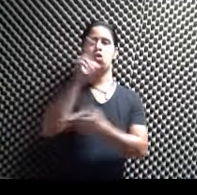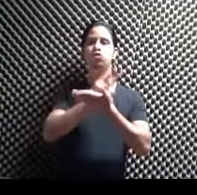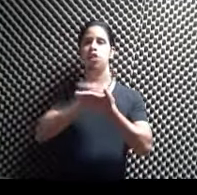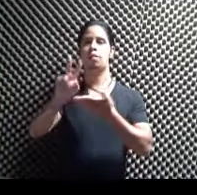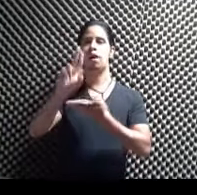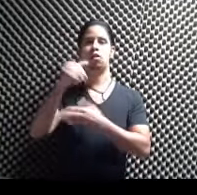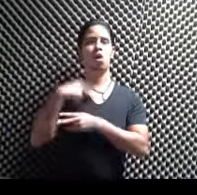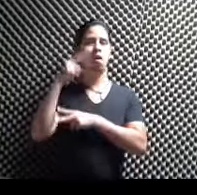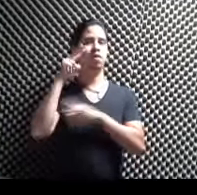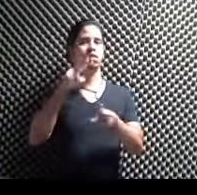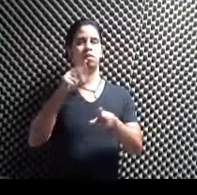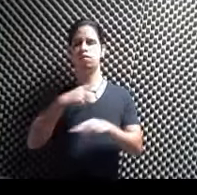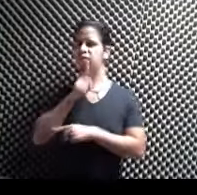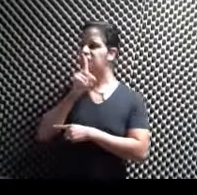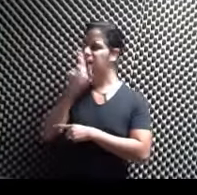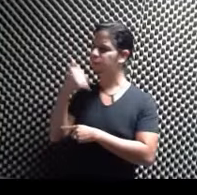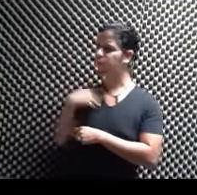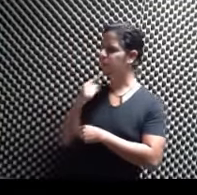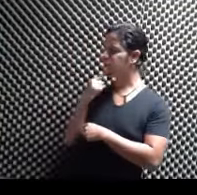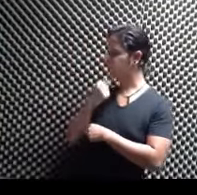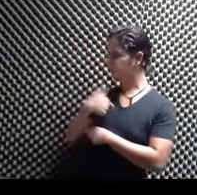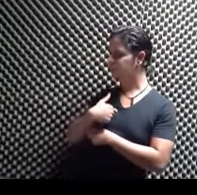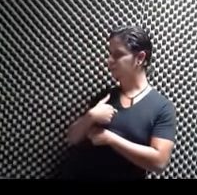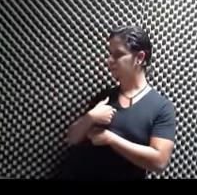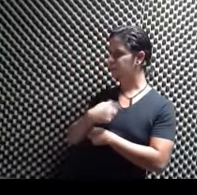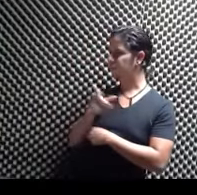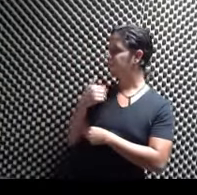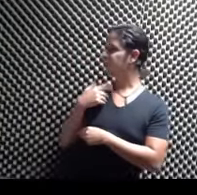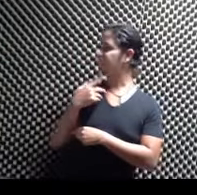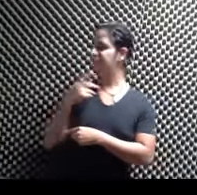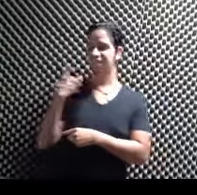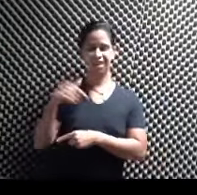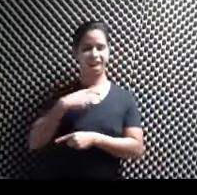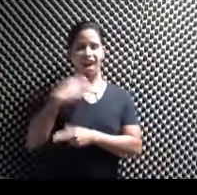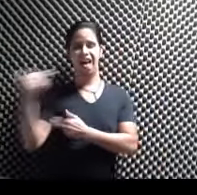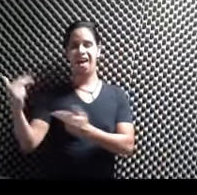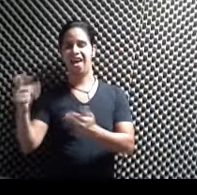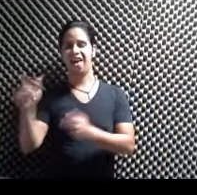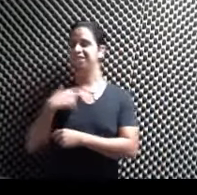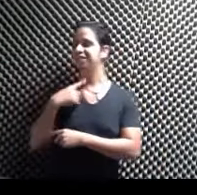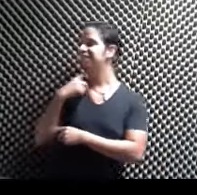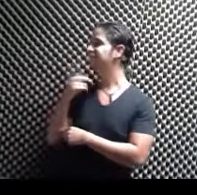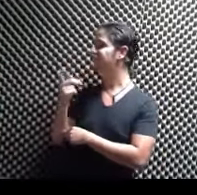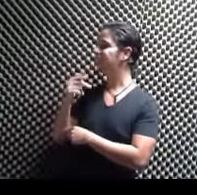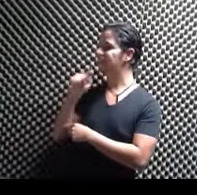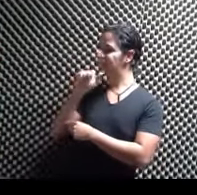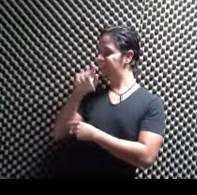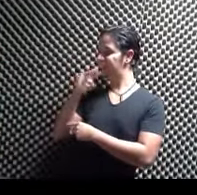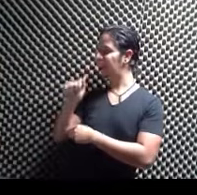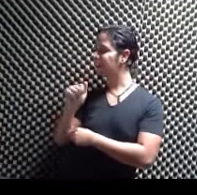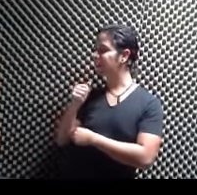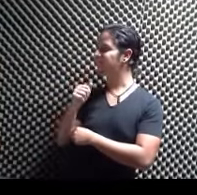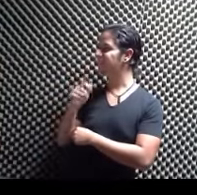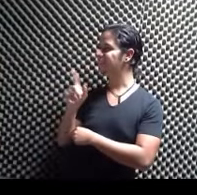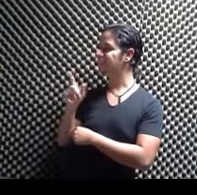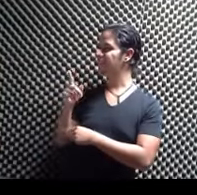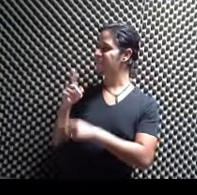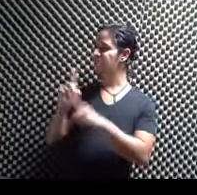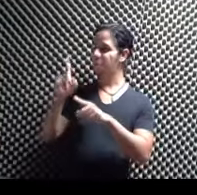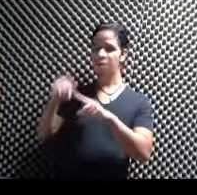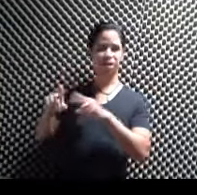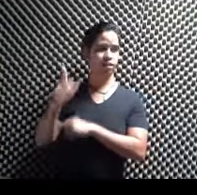me extrañaste? ¿Verdad que sí? Traga, mi amor, traga. Antes de que te traga por la nariz. Sí. Pero